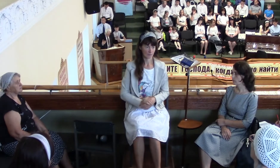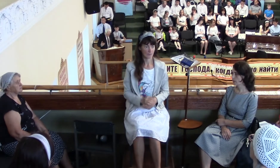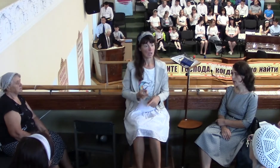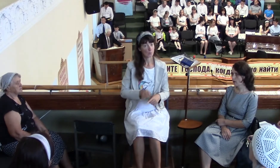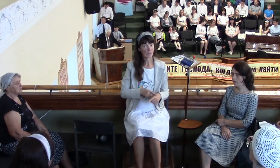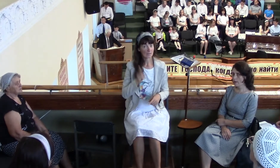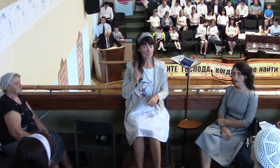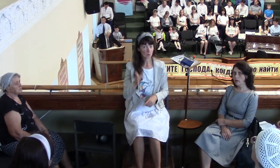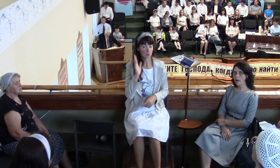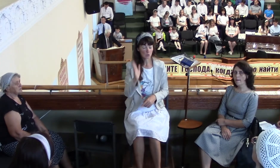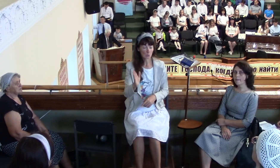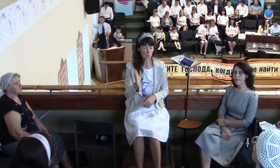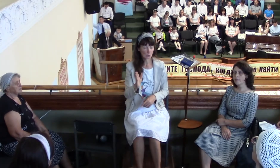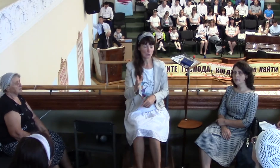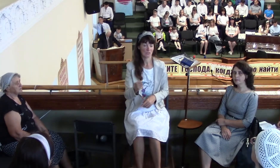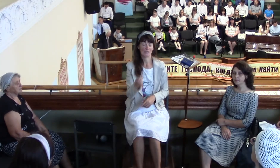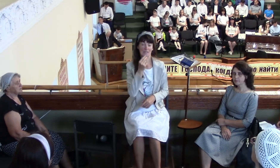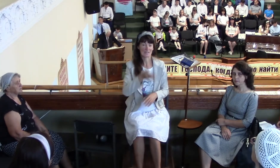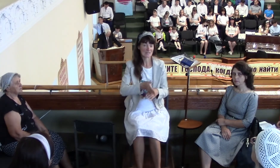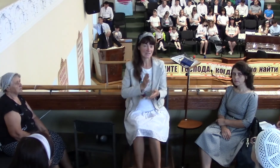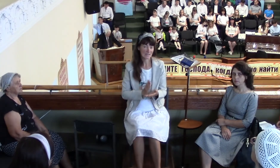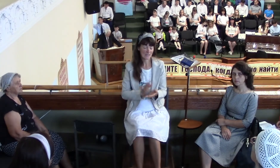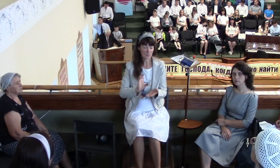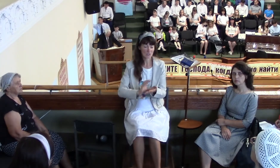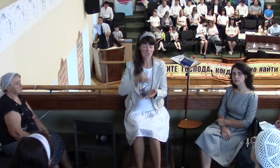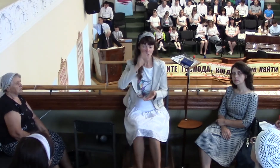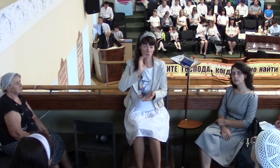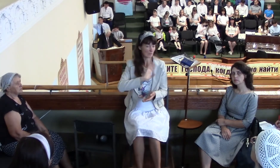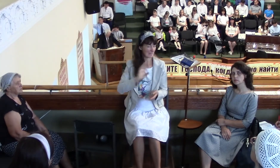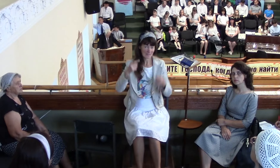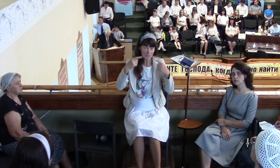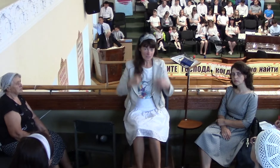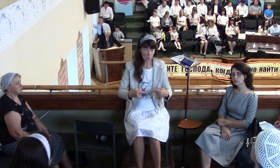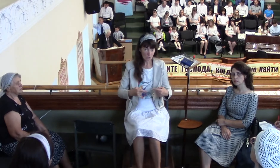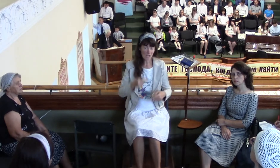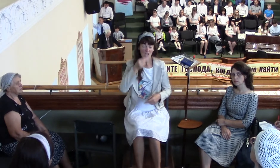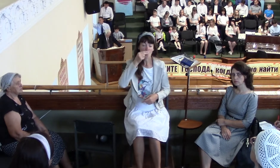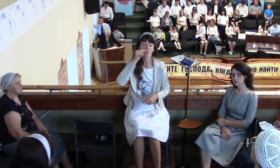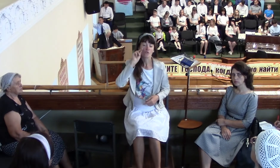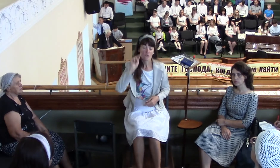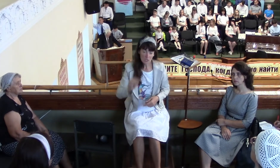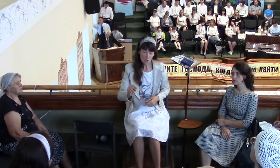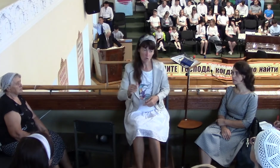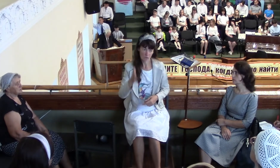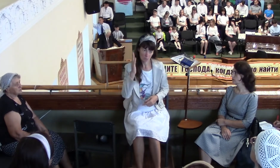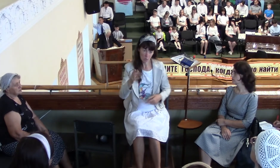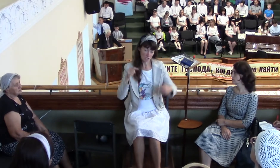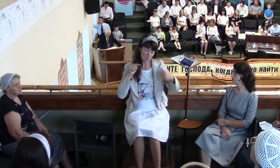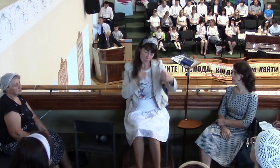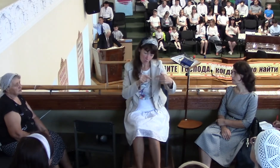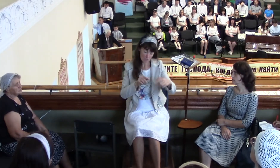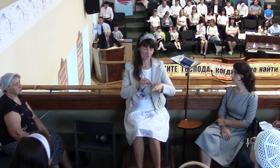«Посему, кто будет есть хлеб сей и пить чашу Господню недостойно, виновен будет против тела и крови